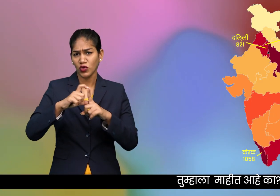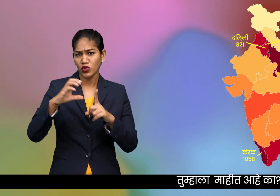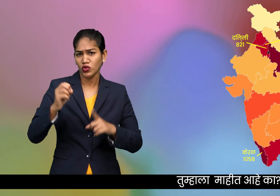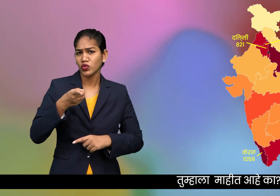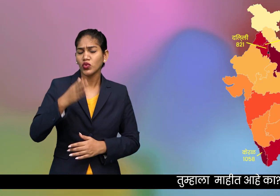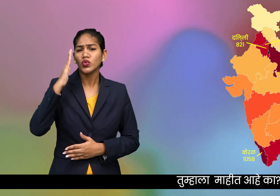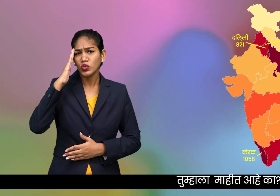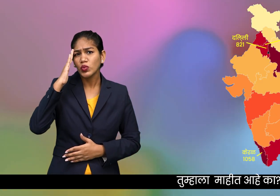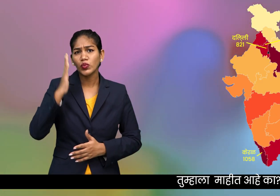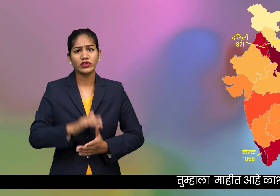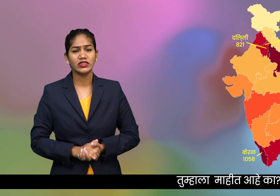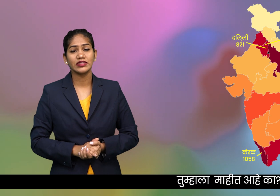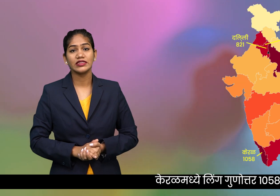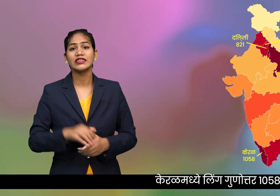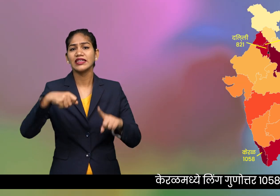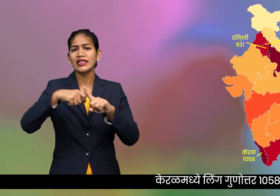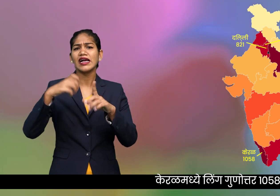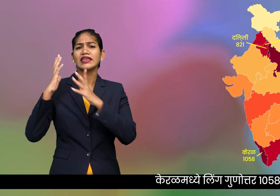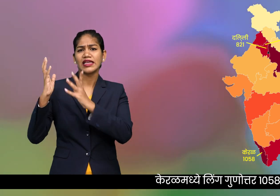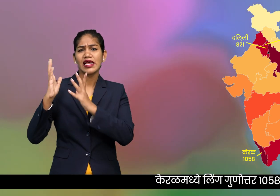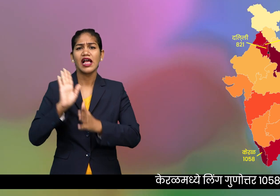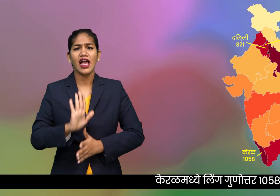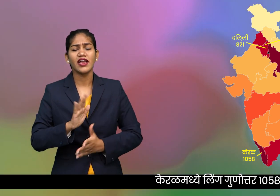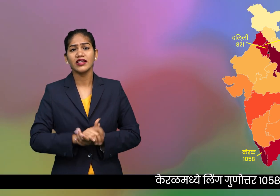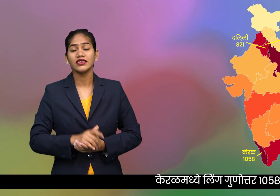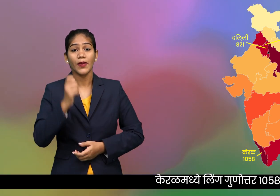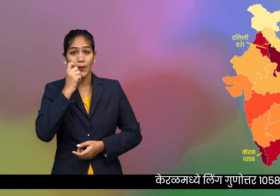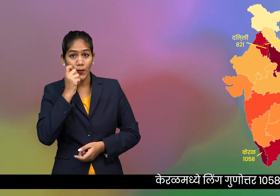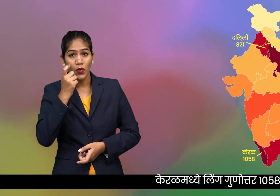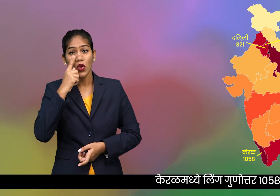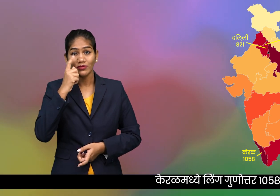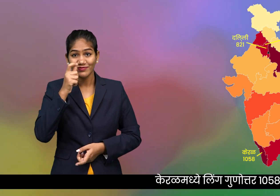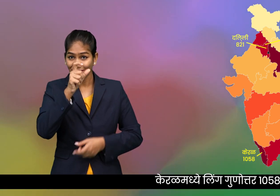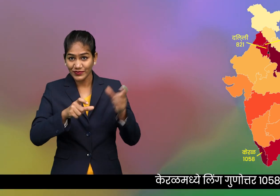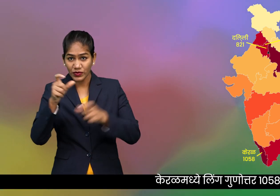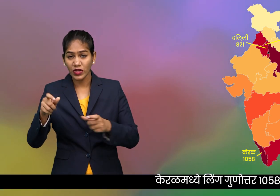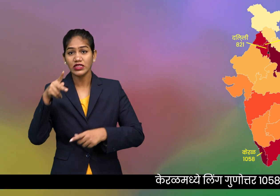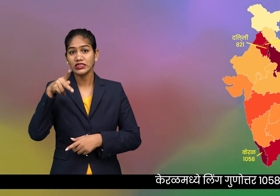तुम्हाला माहित आहे का, केरळमध्ये लिंग गुणोत्तर 1058 आहे.